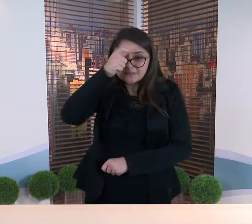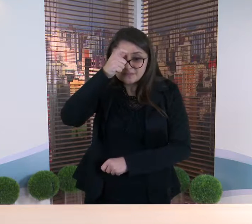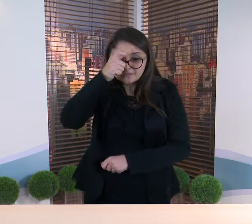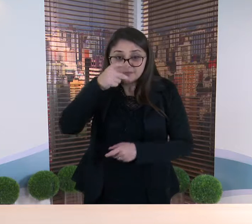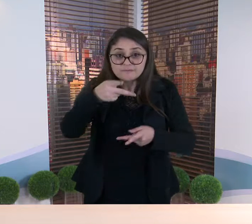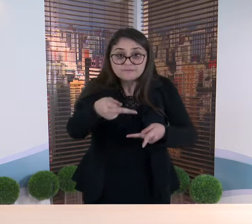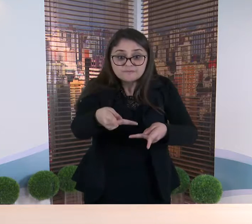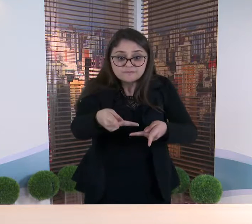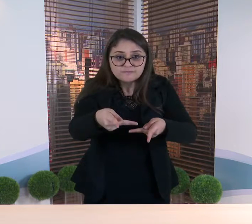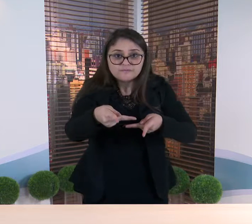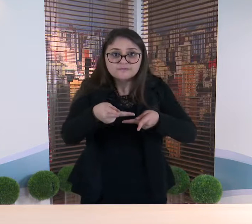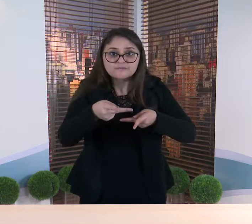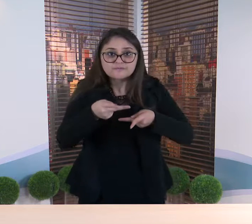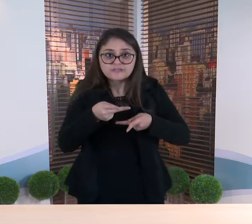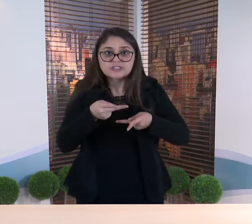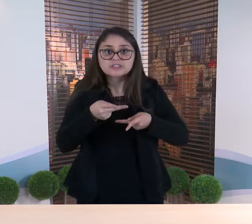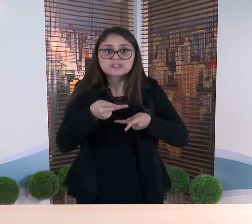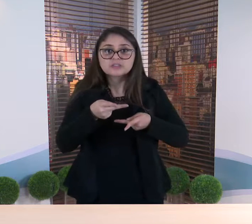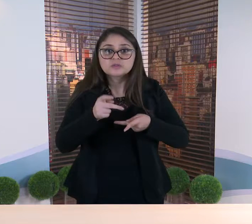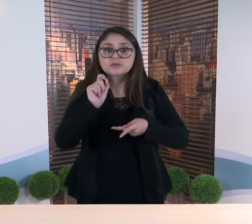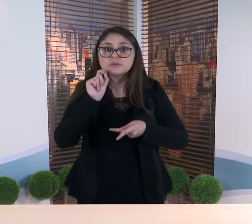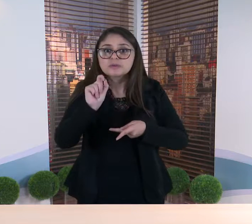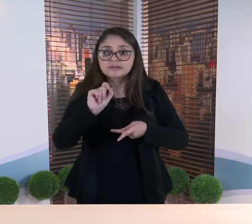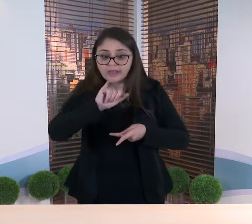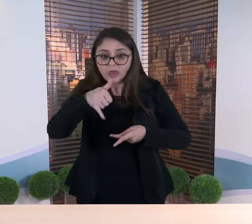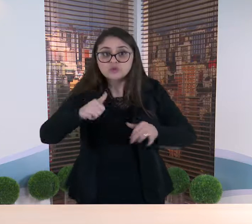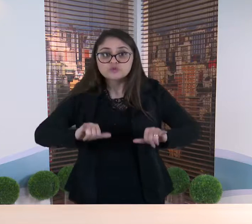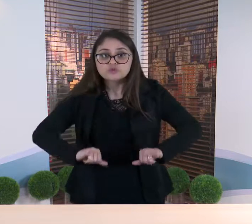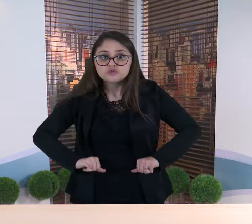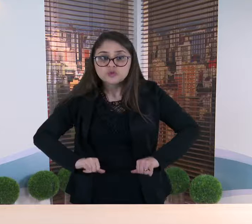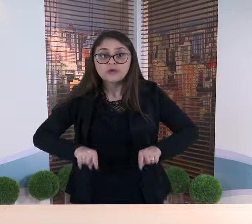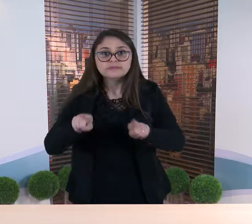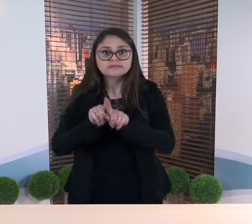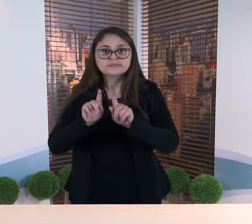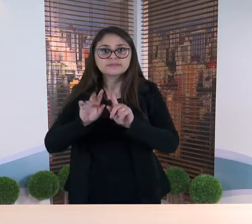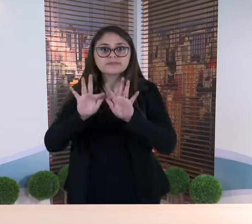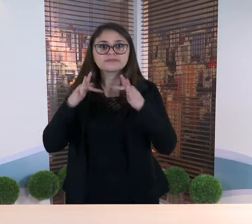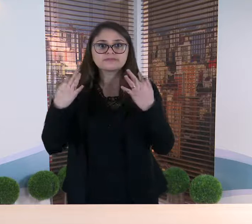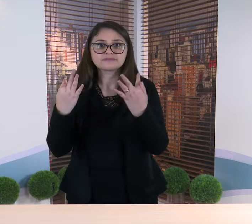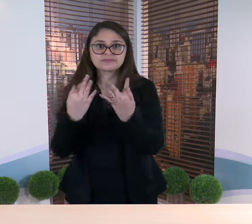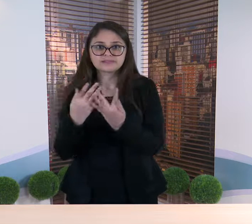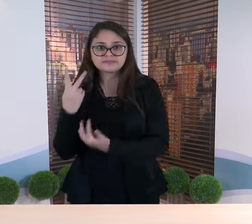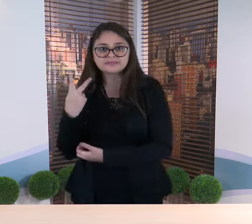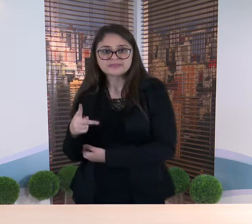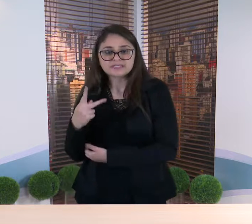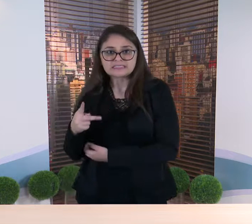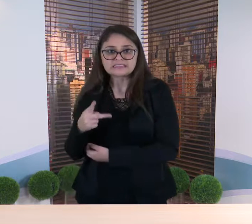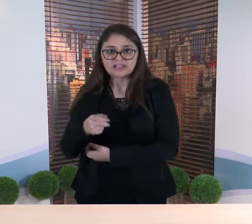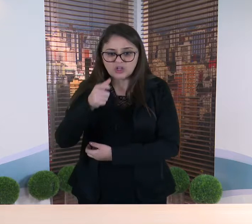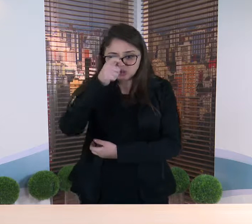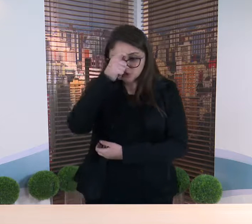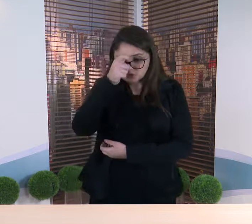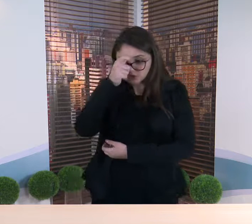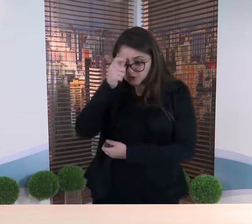atinge as propriedades de Jó e, em seguida, a sua família. Essa visita do adversário